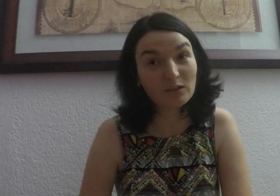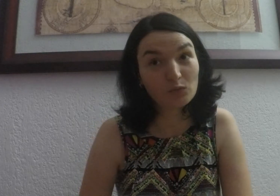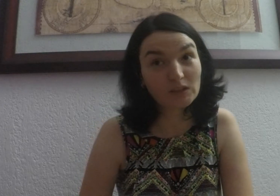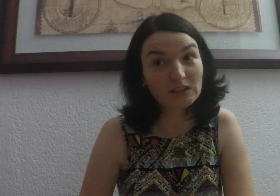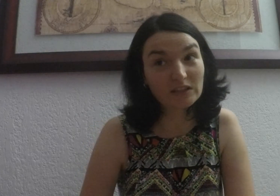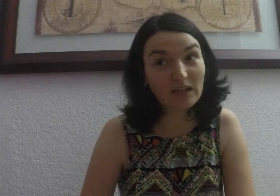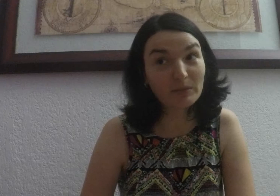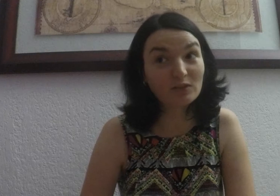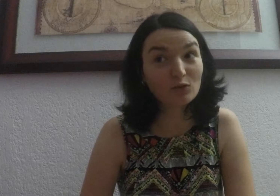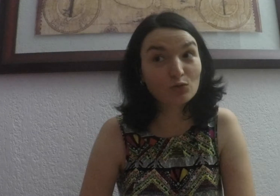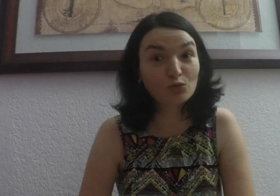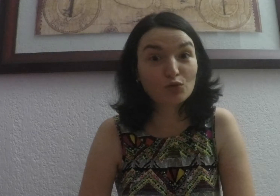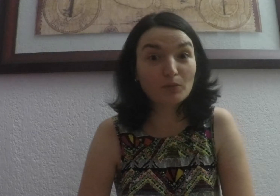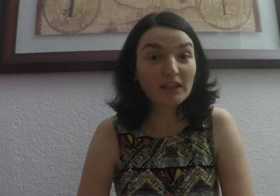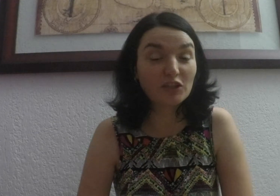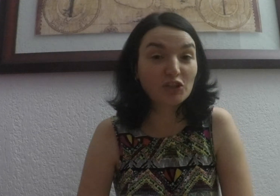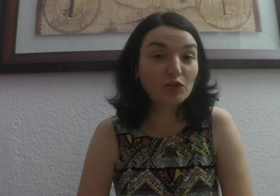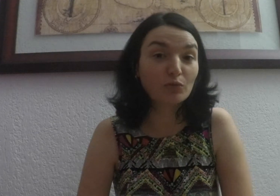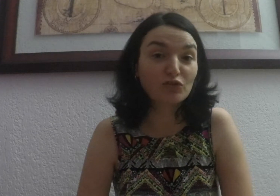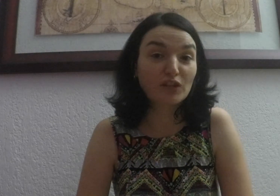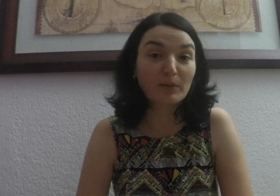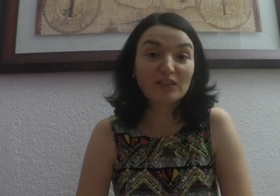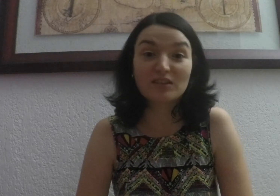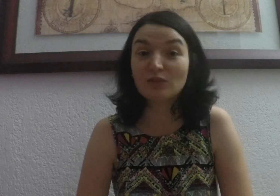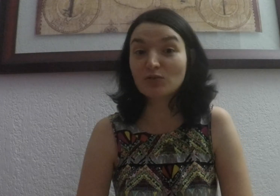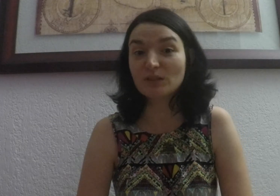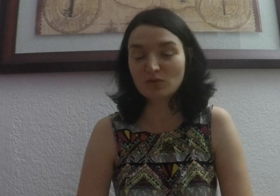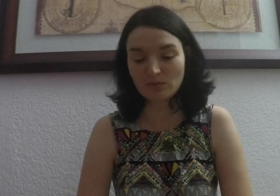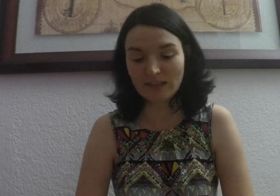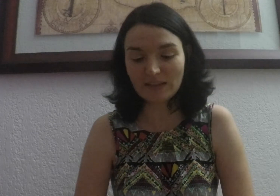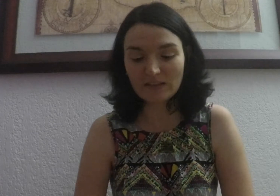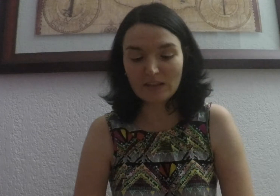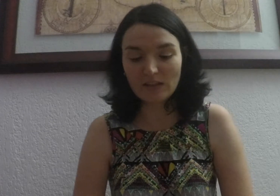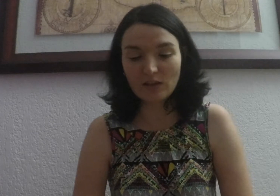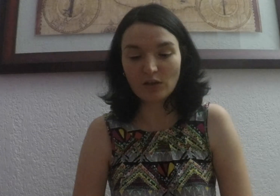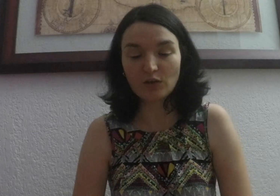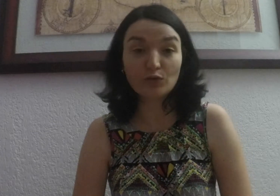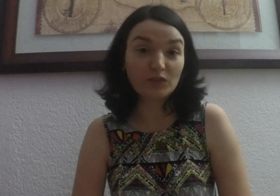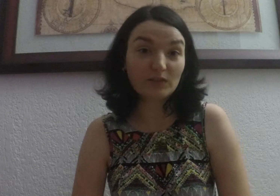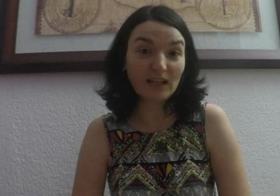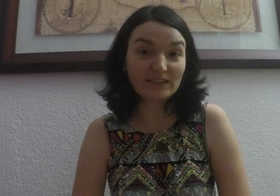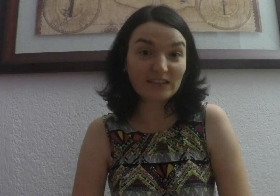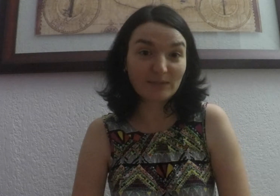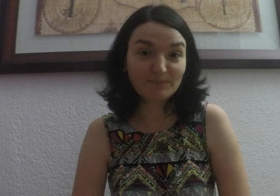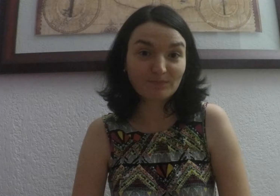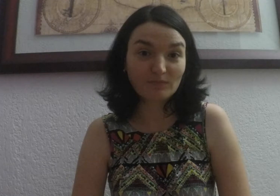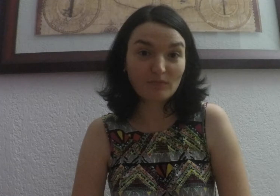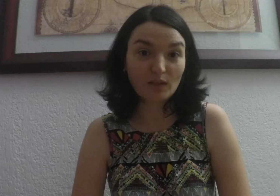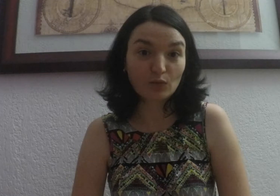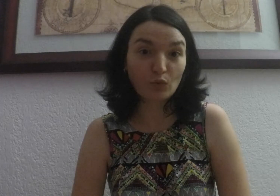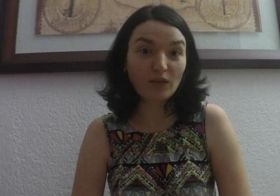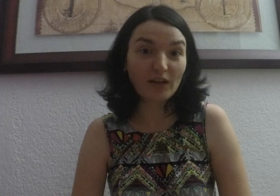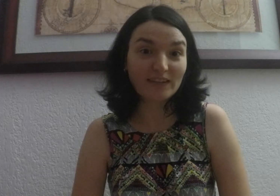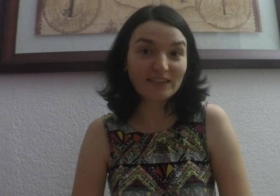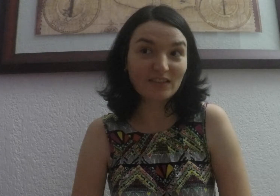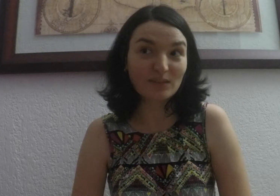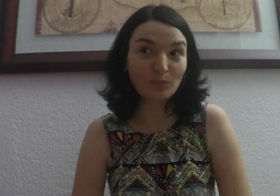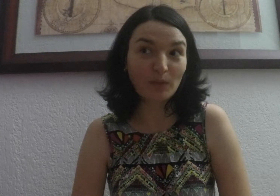lui qui a maintenant 12 semaines. J'ai commencé à partir de cette deuxième semaine de vie à signer. Donc on va regarder ça dans cette première